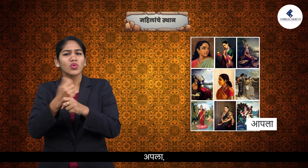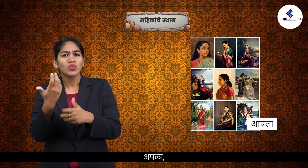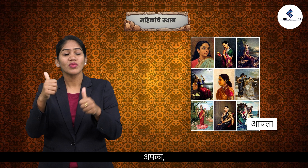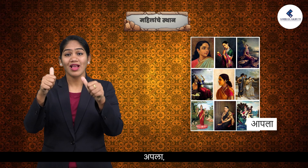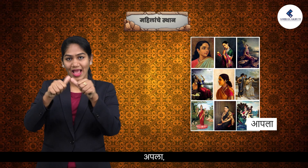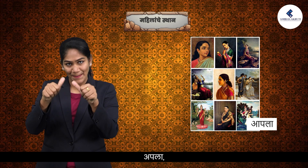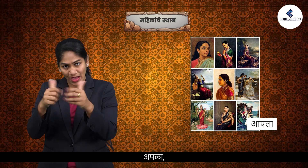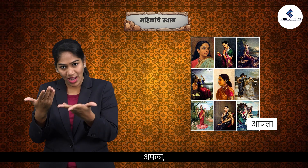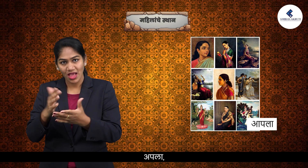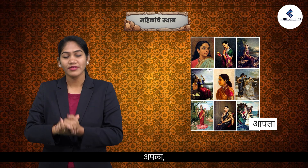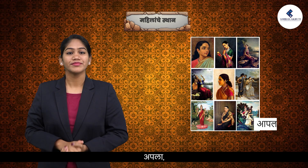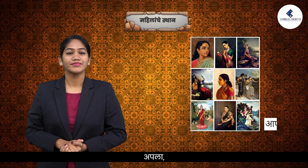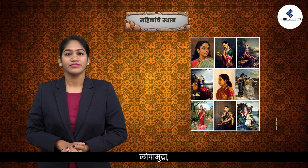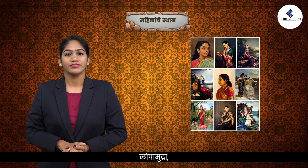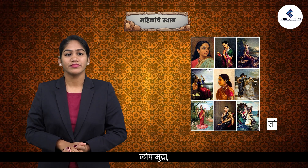अपला,